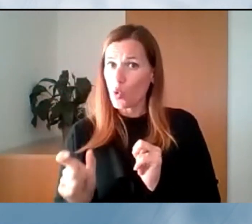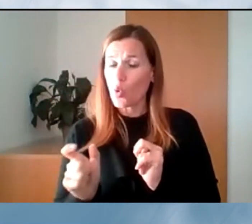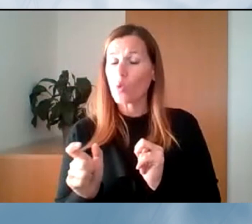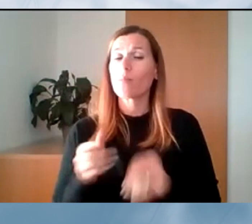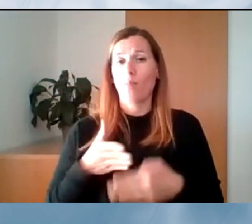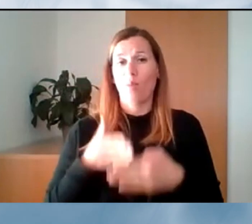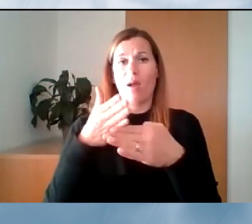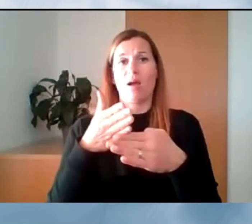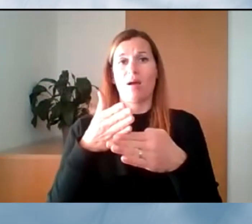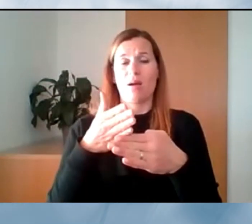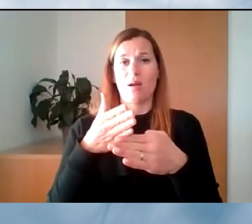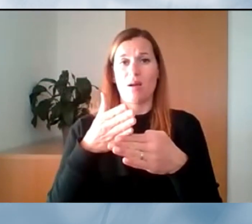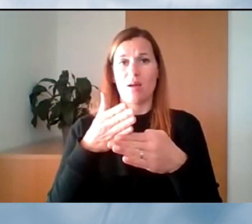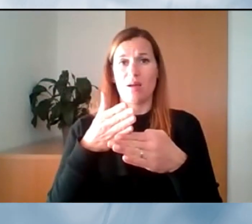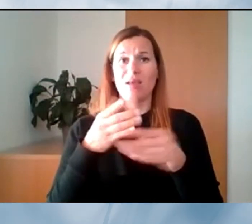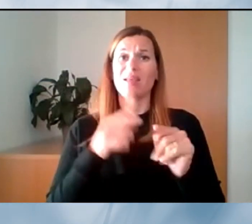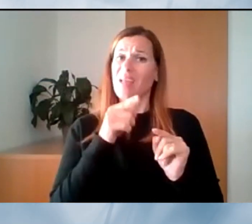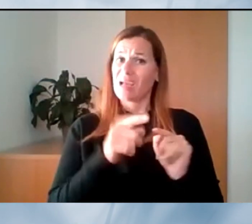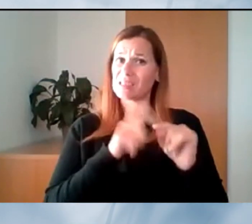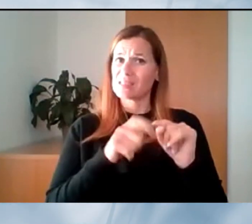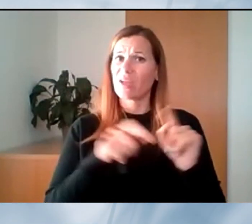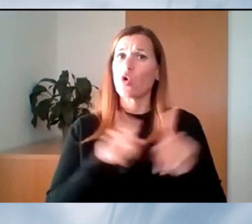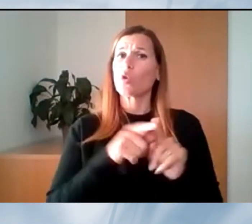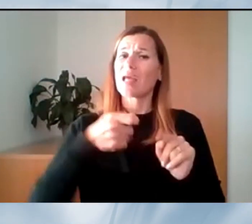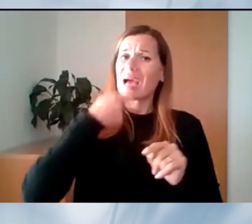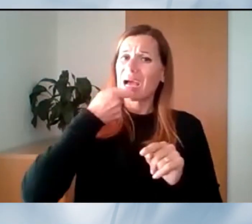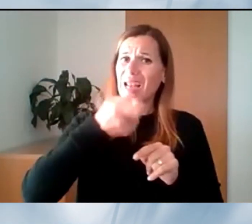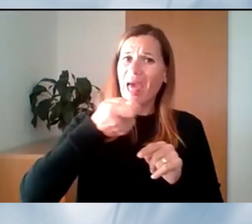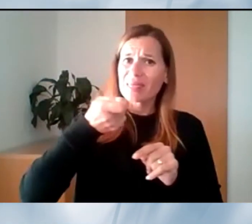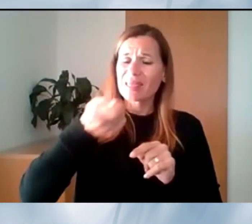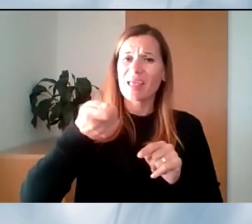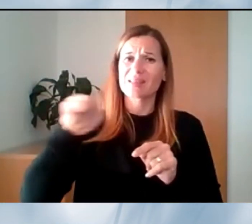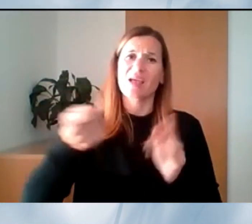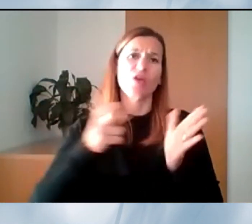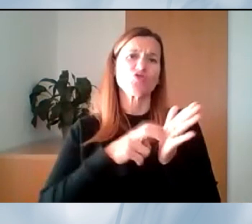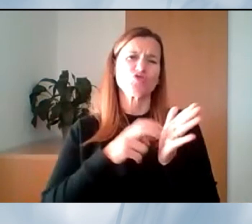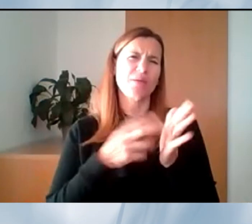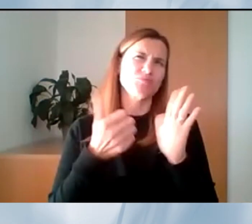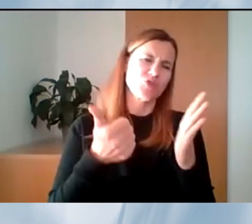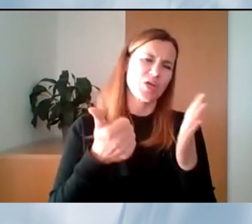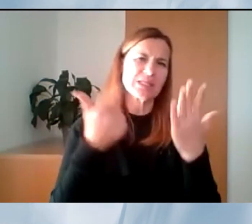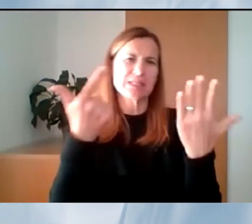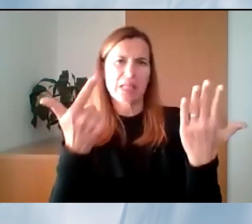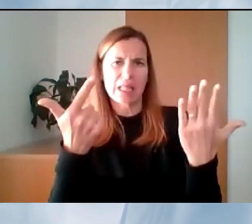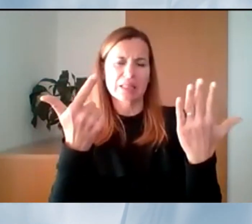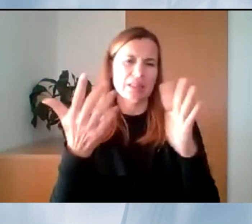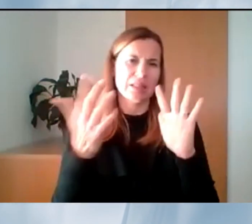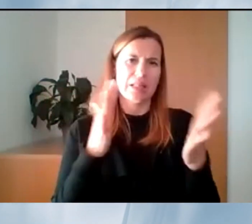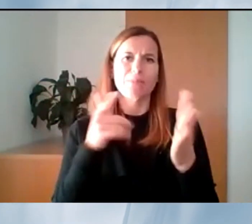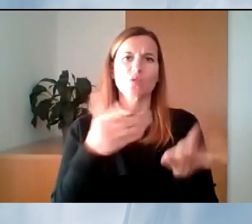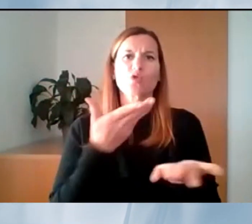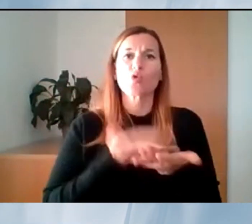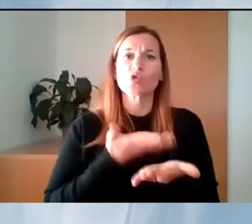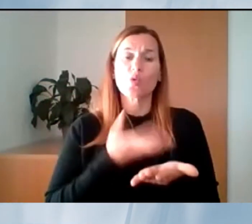nekdo pri tem pomaga. In takih stvari kot hranjenje je še enih 6, enih